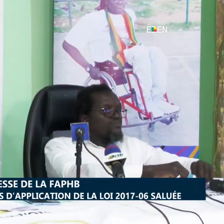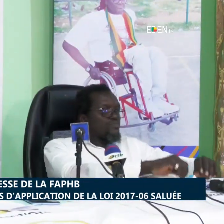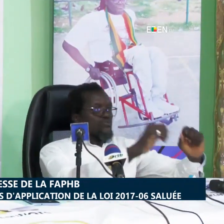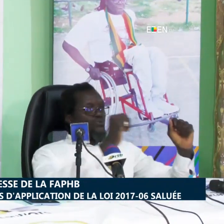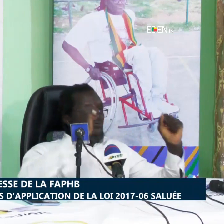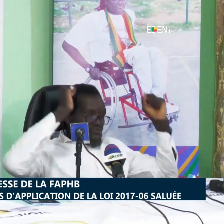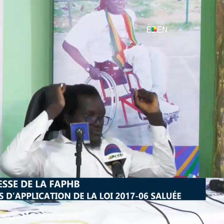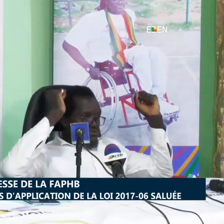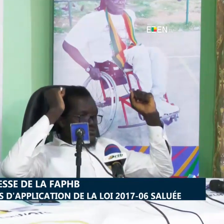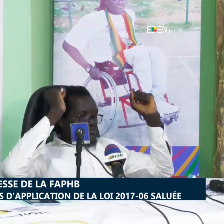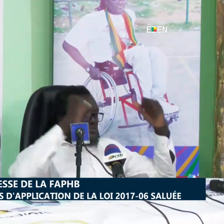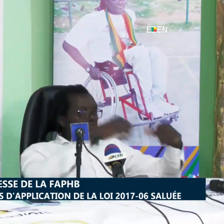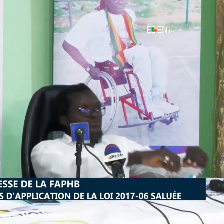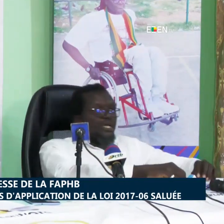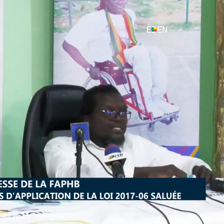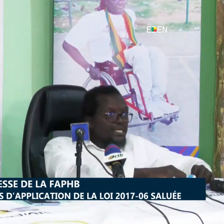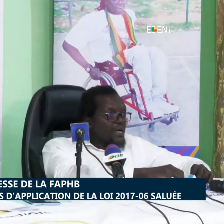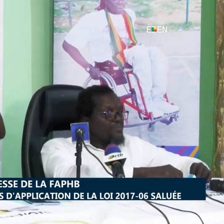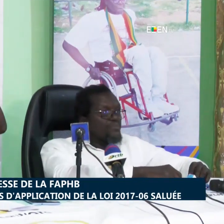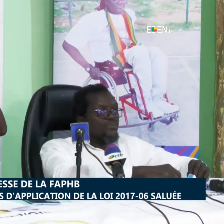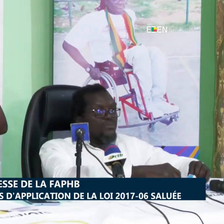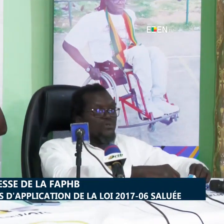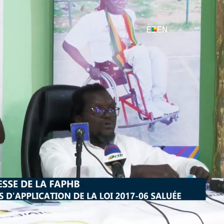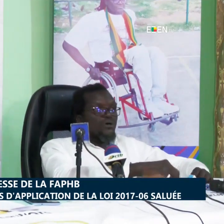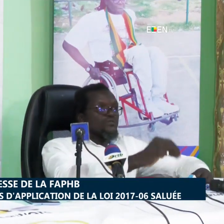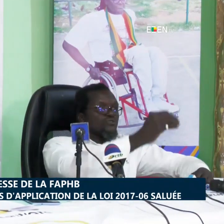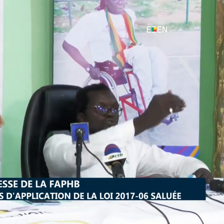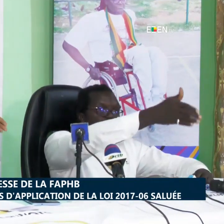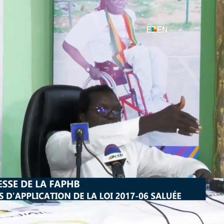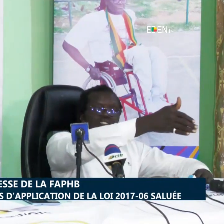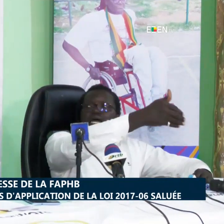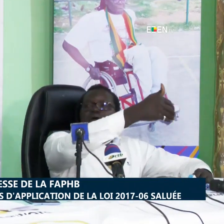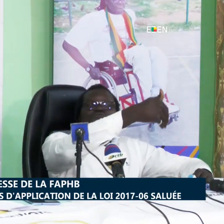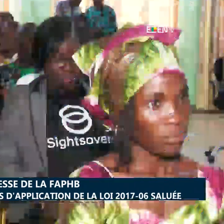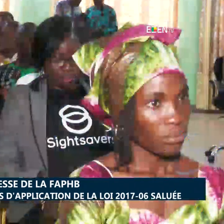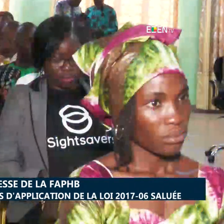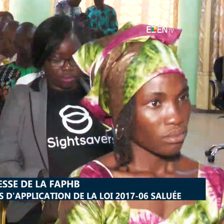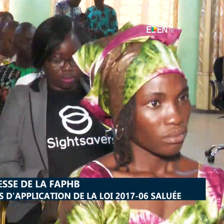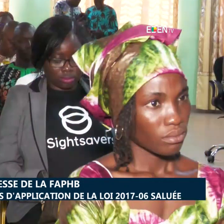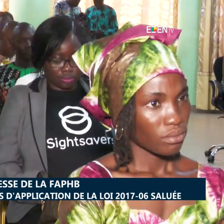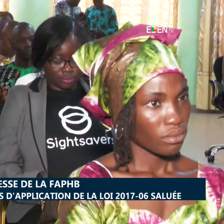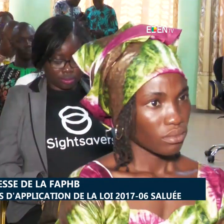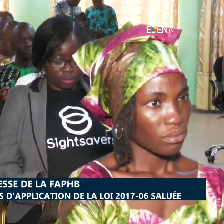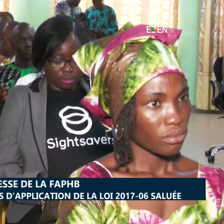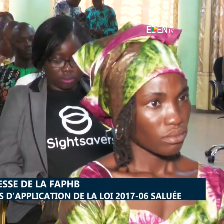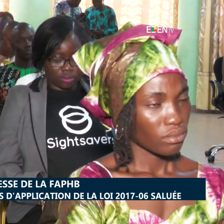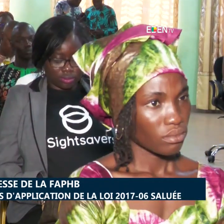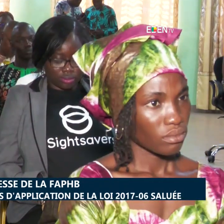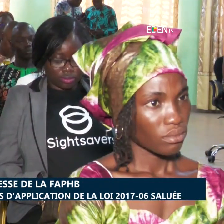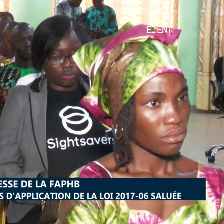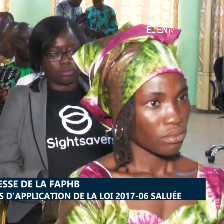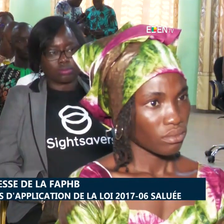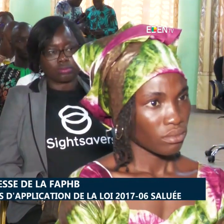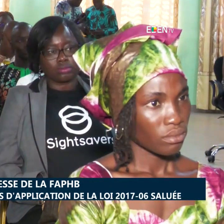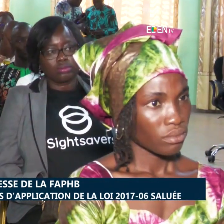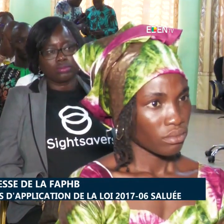cette conférence de presse, il a été exposé de façon concrète les avantages que confèrent ces décrets aux personnes handicapées au Bénin.